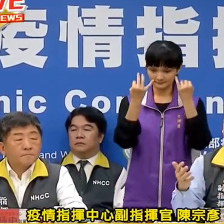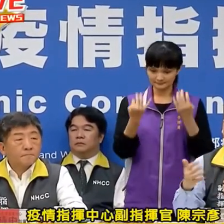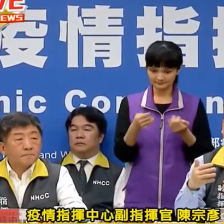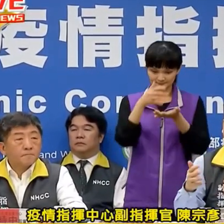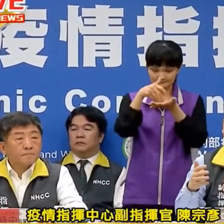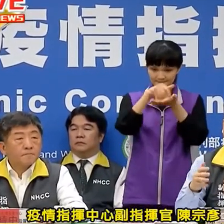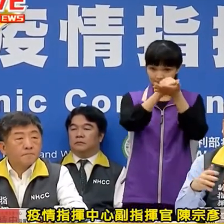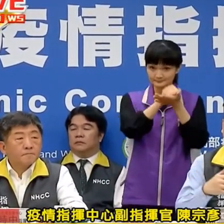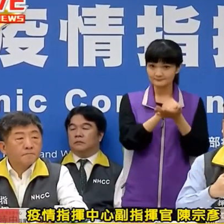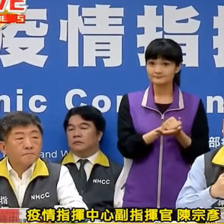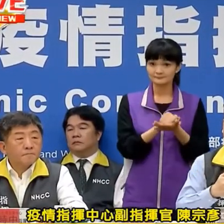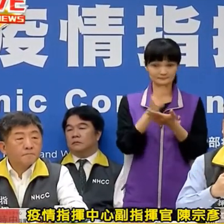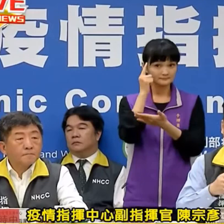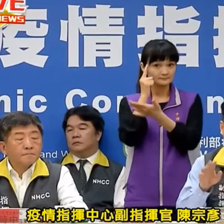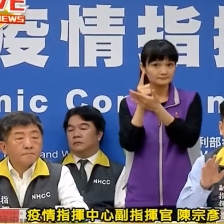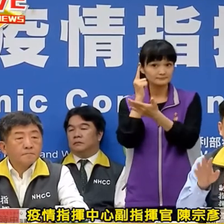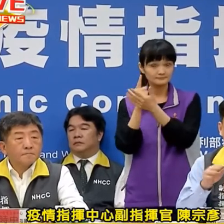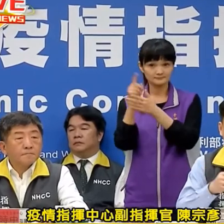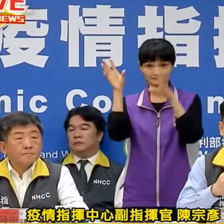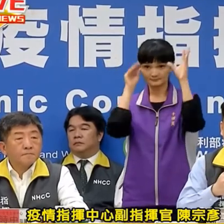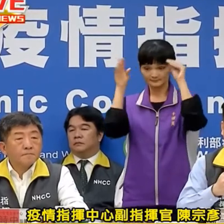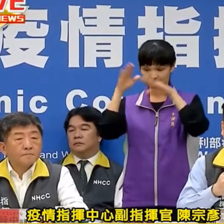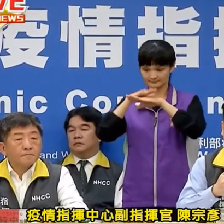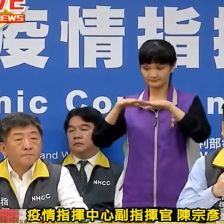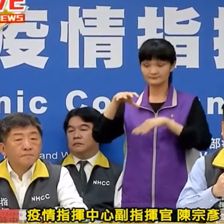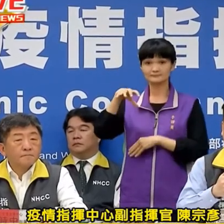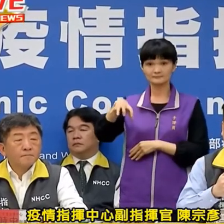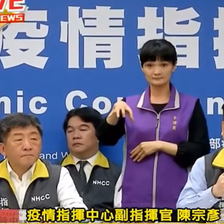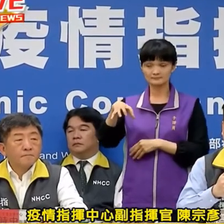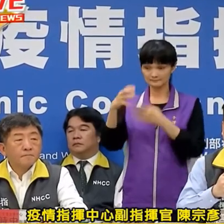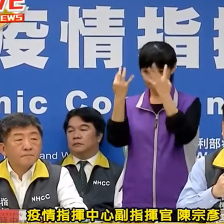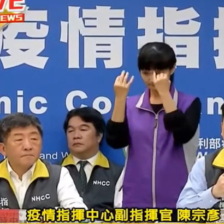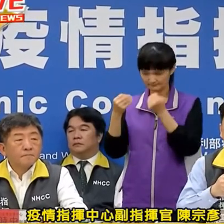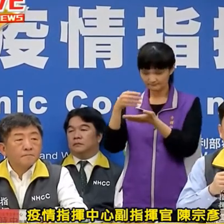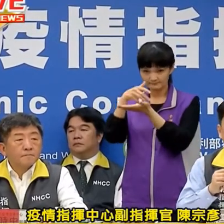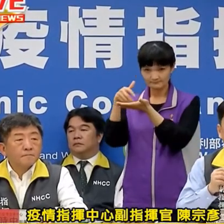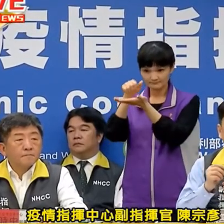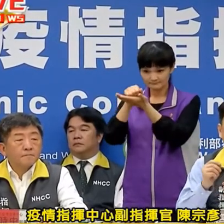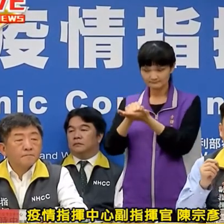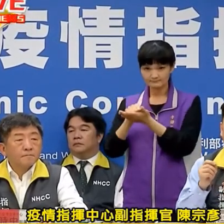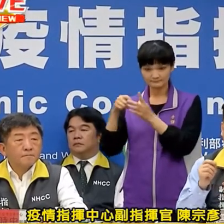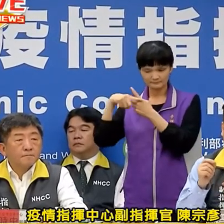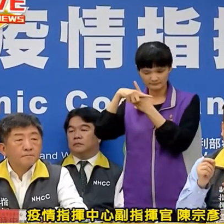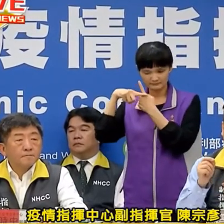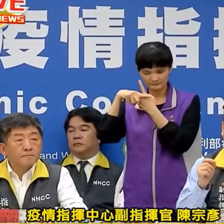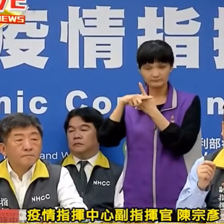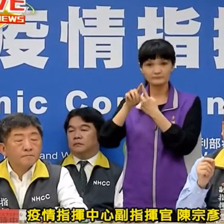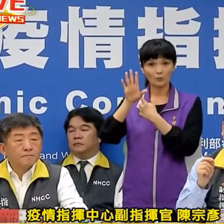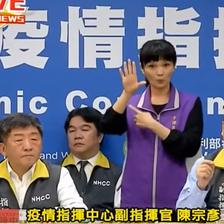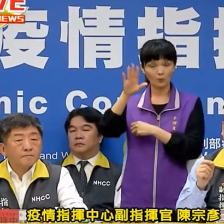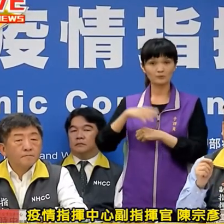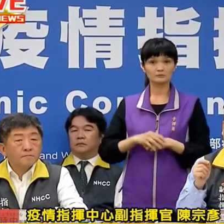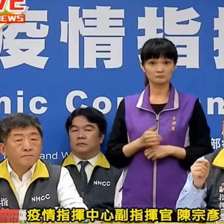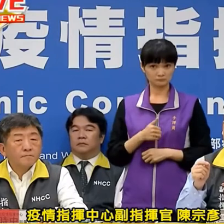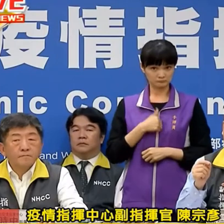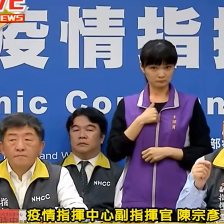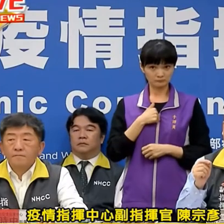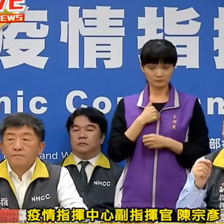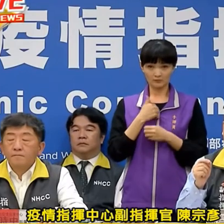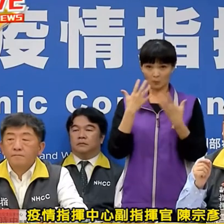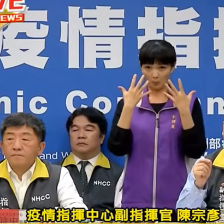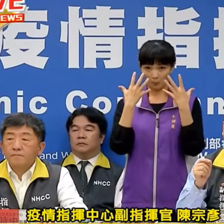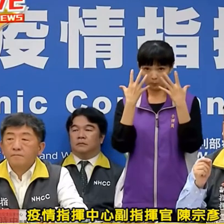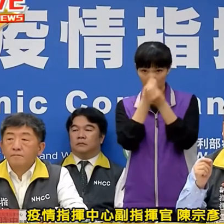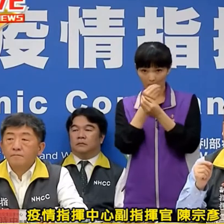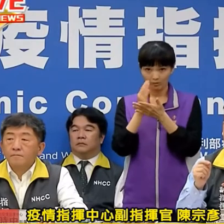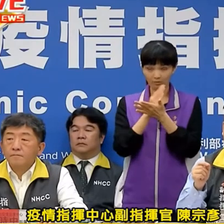字，因为每一天都有啊，治安处都有做一些啊详细的分析。其实误真正的误差